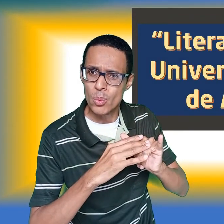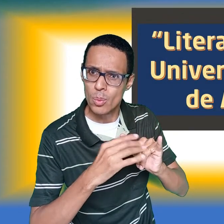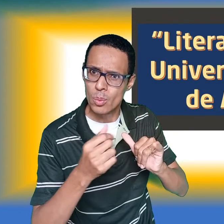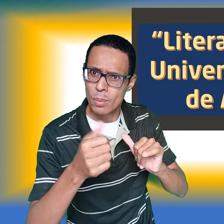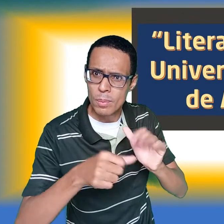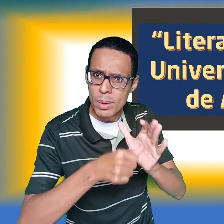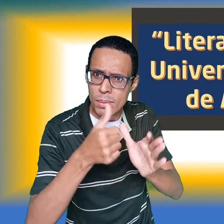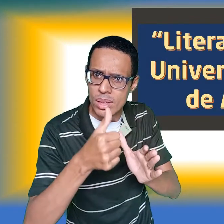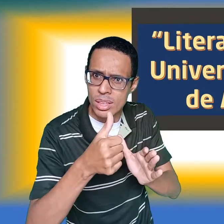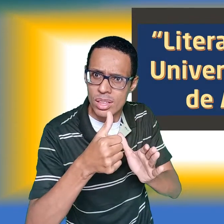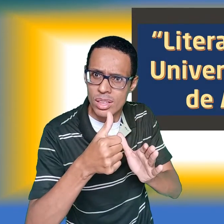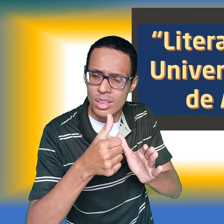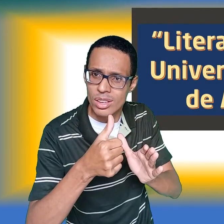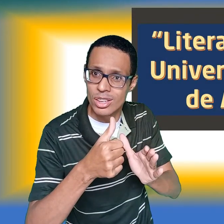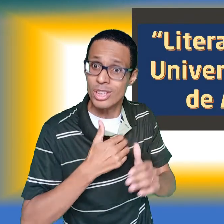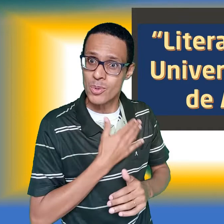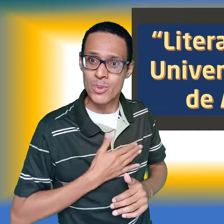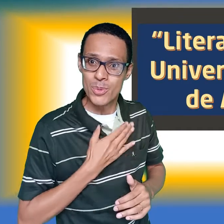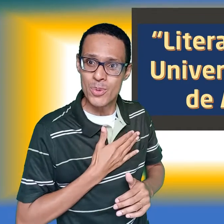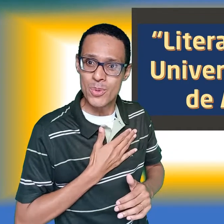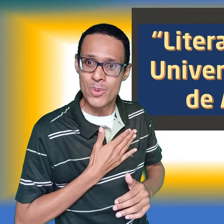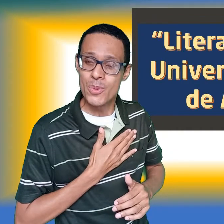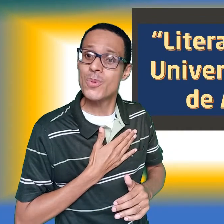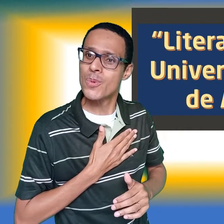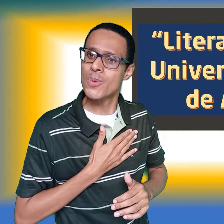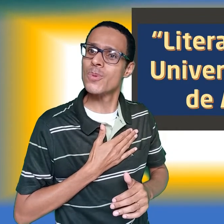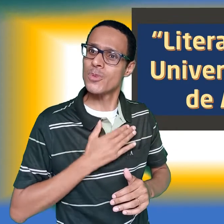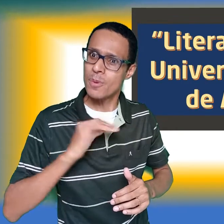Primeira vez no canal? Achou interessante?